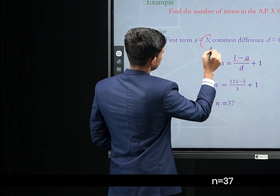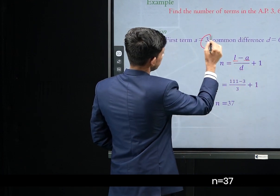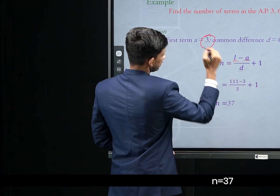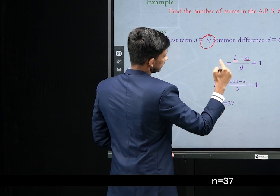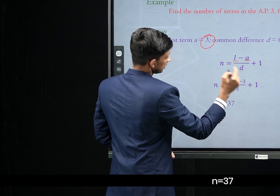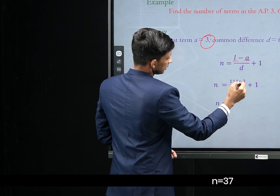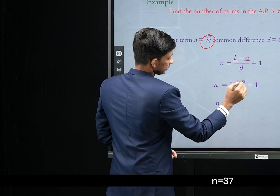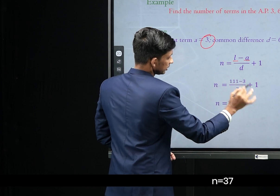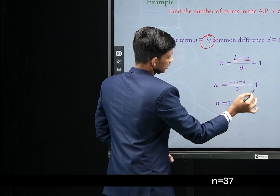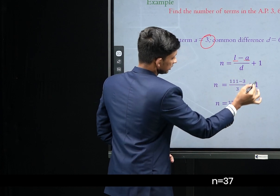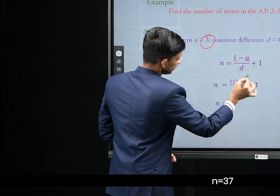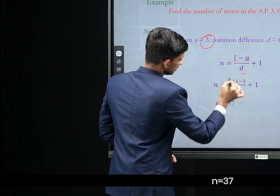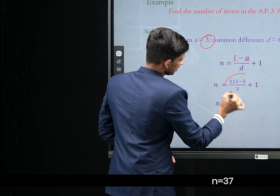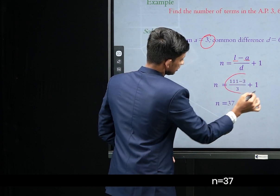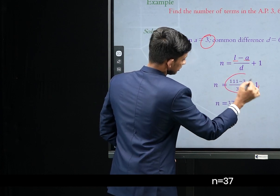ஈடு 37.